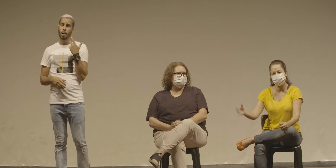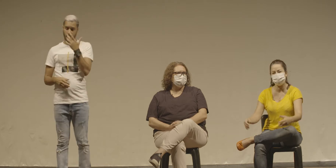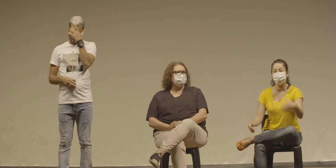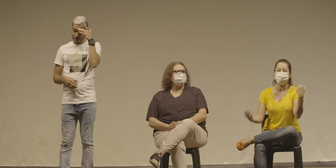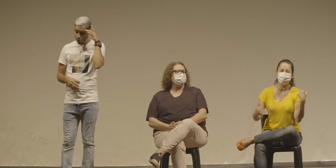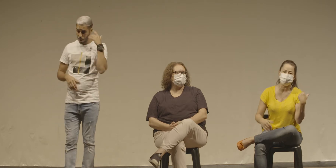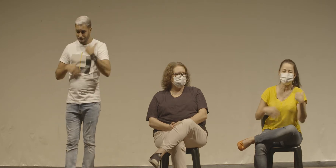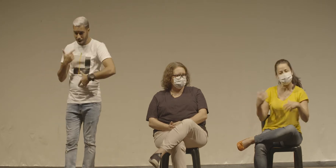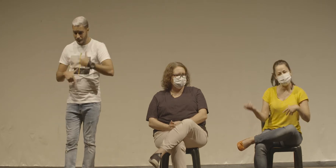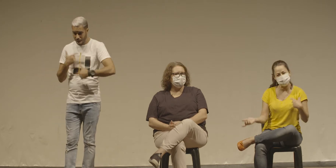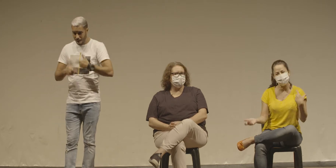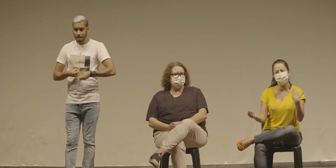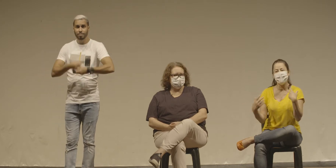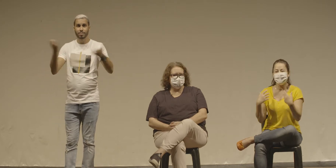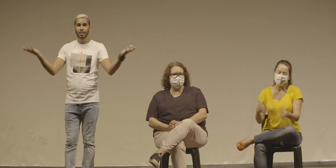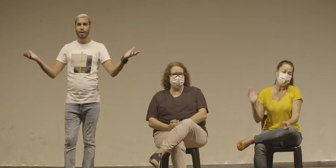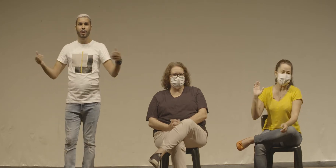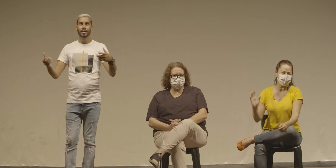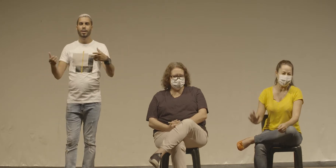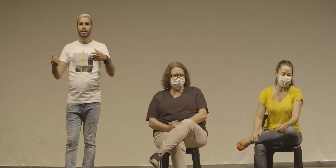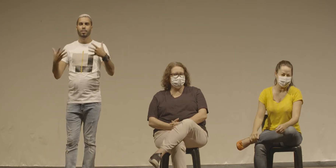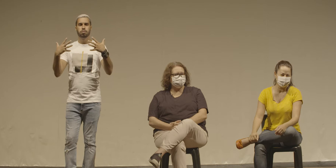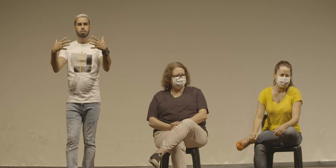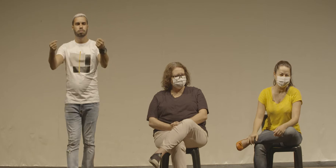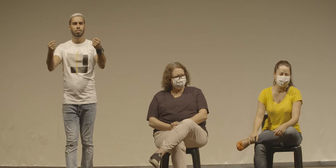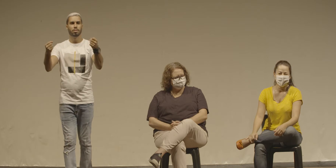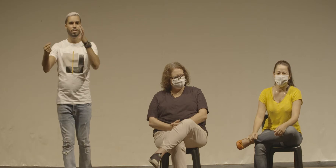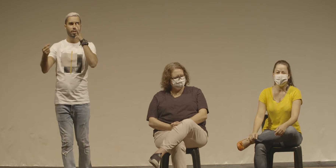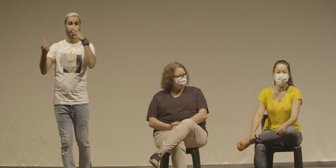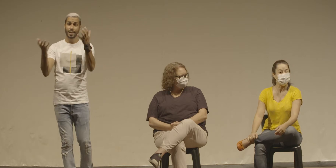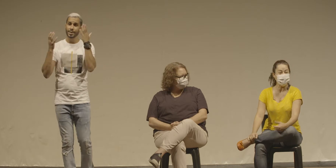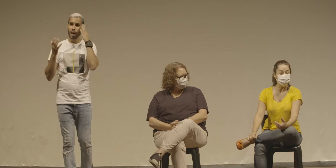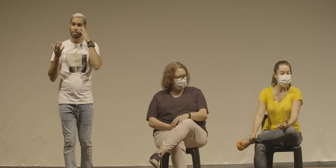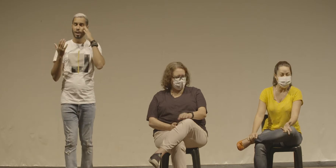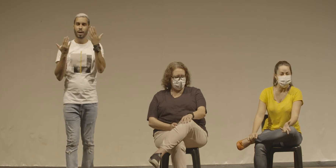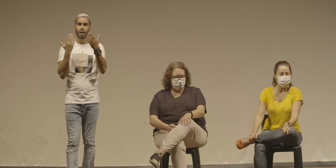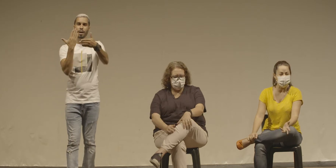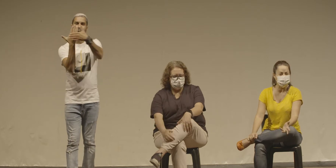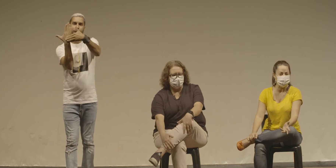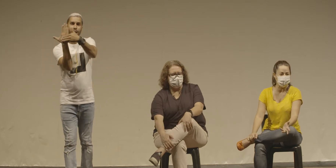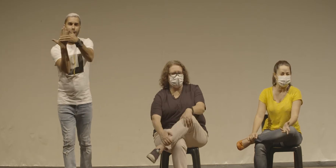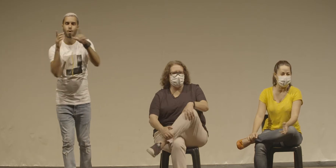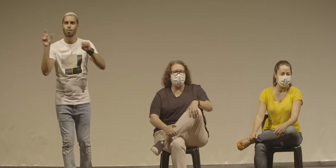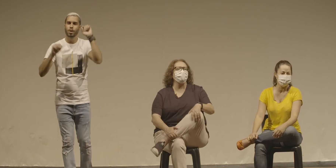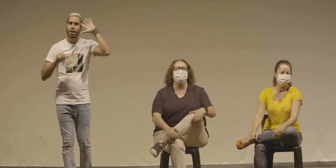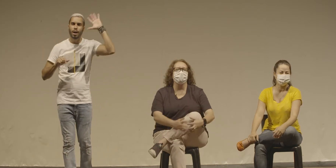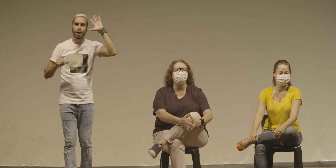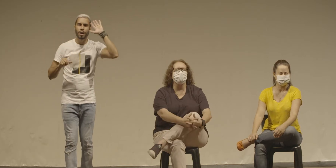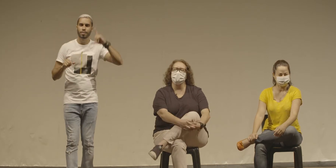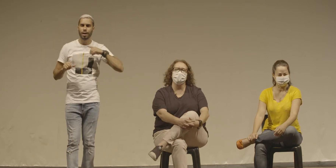foi feito, o que foi feito, o que aconteceu, e a gente está aqui para isso. E aí eu queria saber se vocês têm alguma coisa para